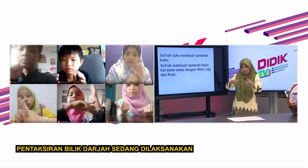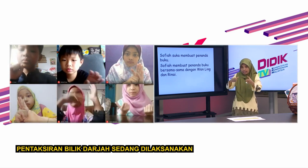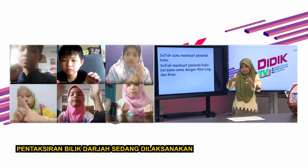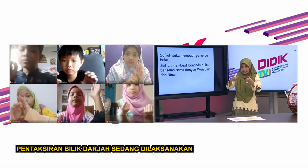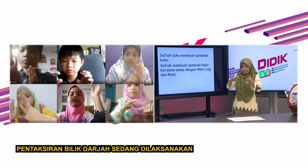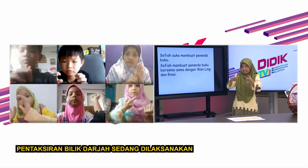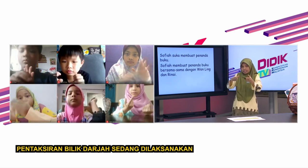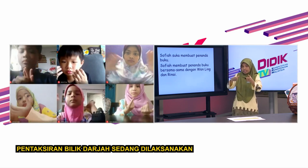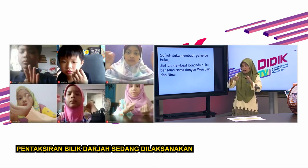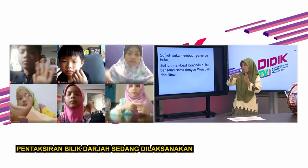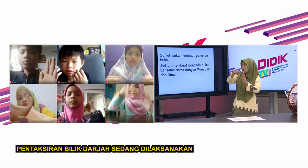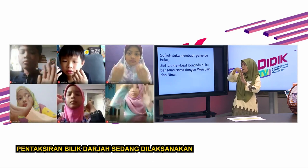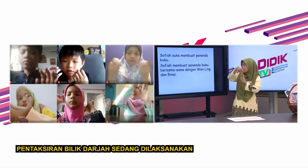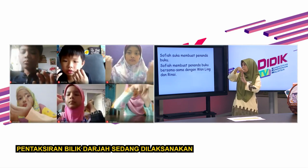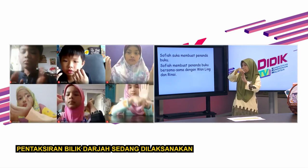membuat